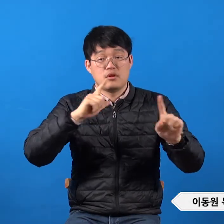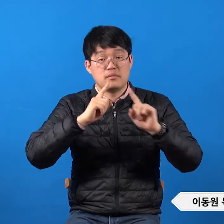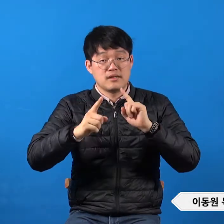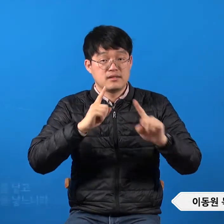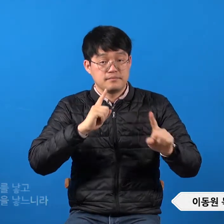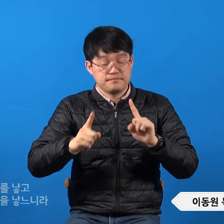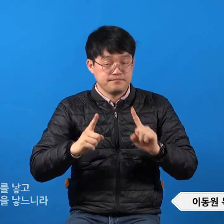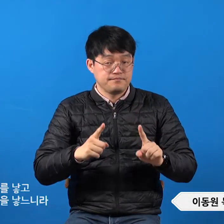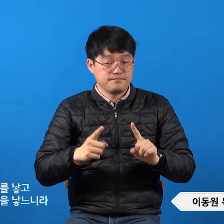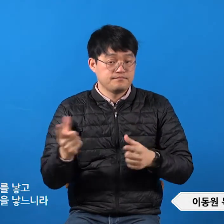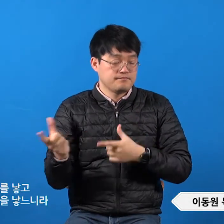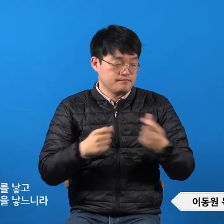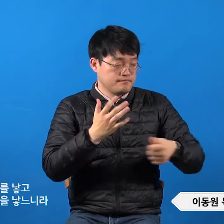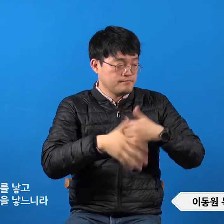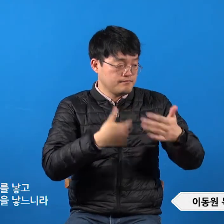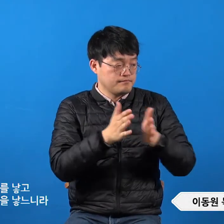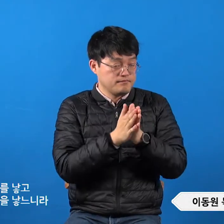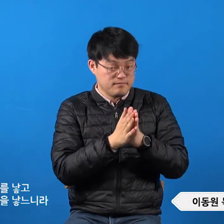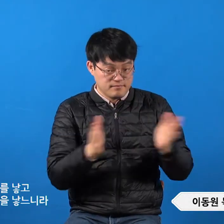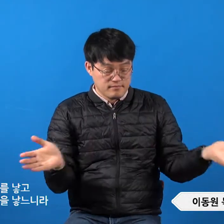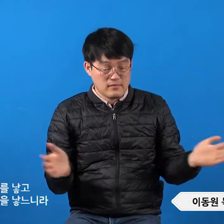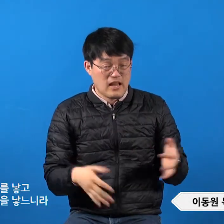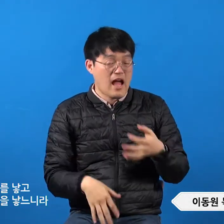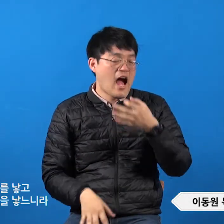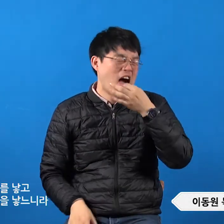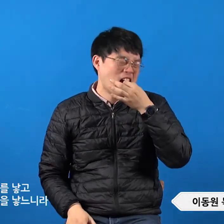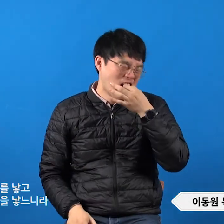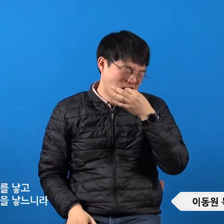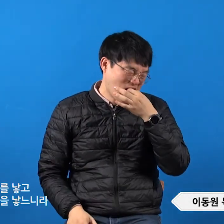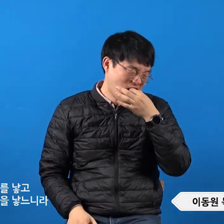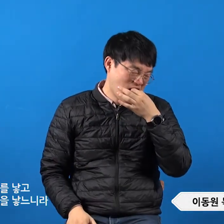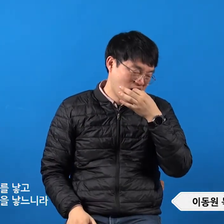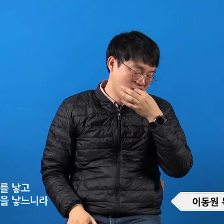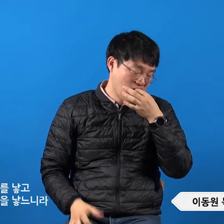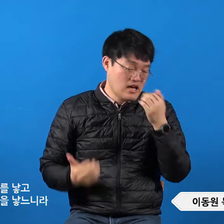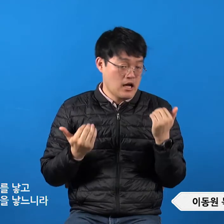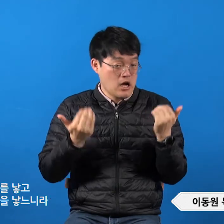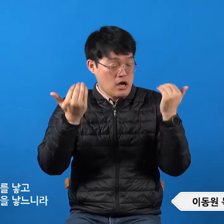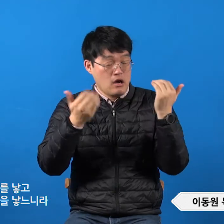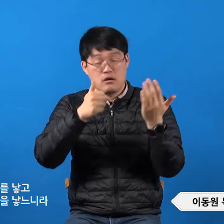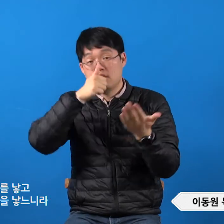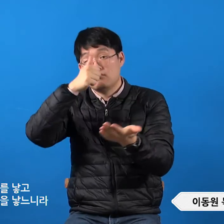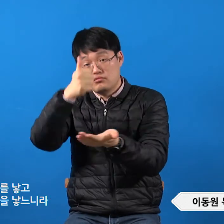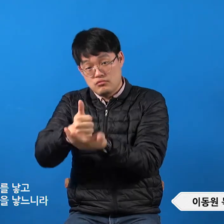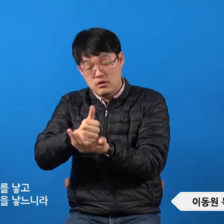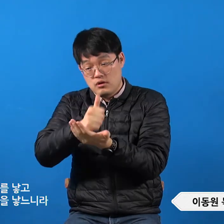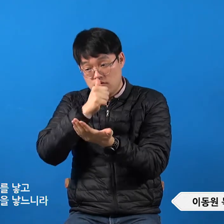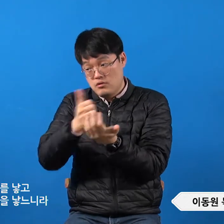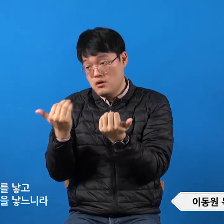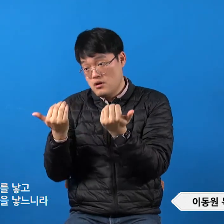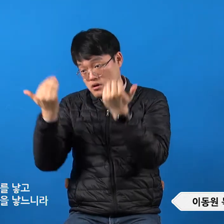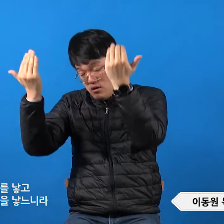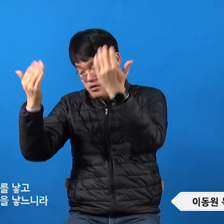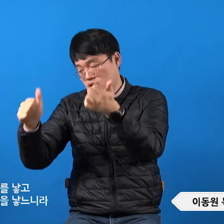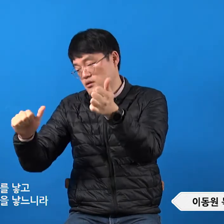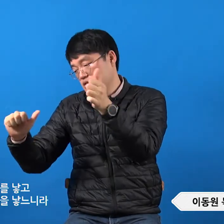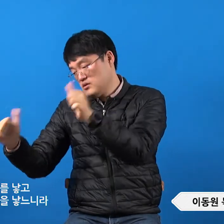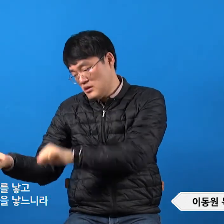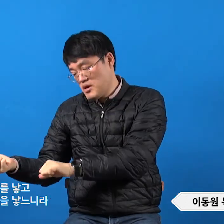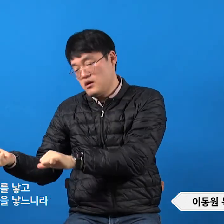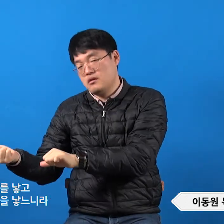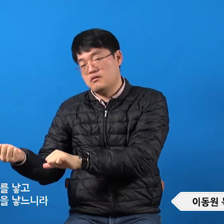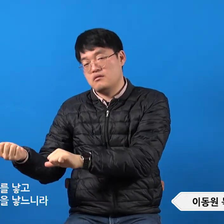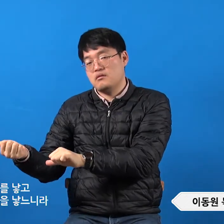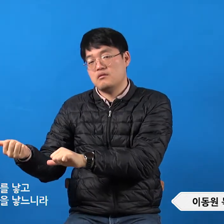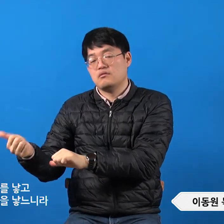우리가 잘 아는 말씀이죠. 같이 읽습니다. 시작. 욕심이 잉태한즉 죄를 낳고 죄가 장성한 즉